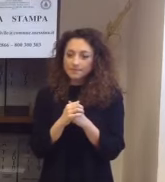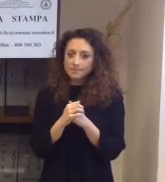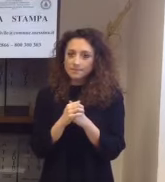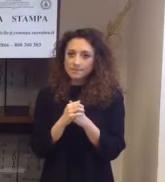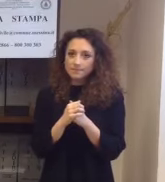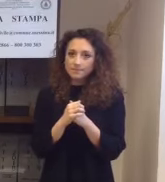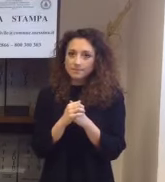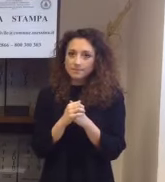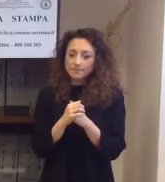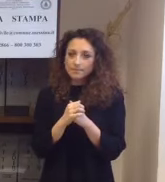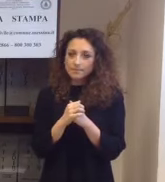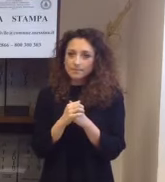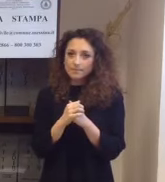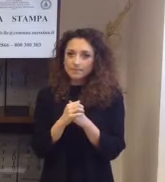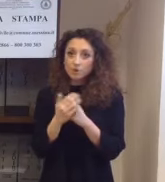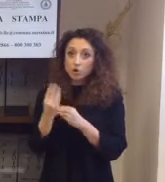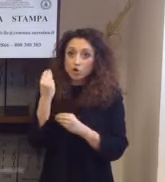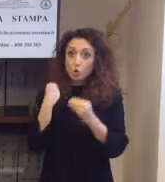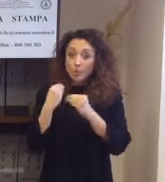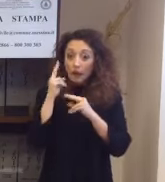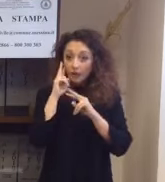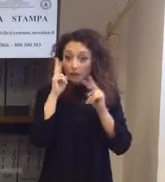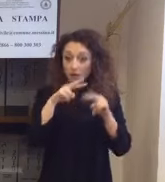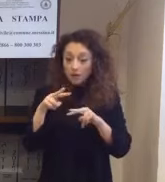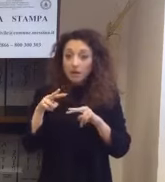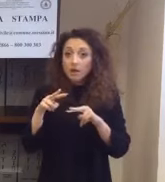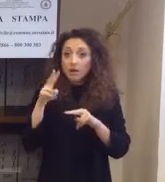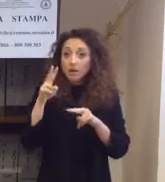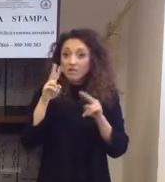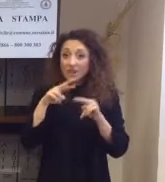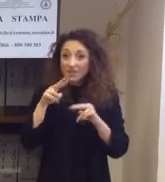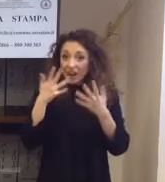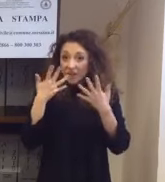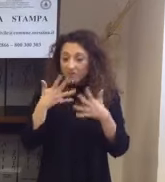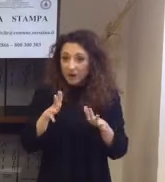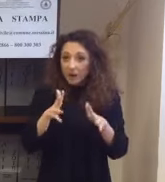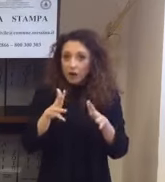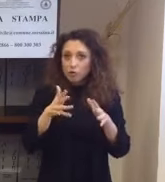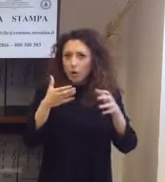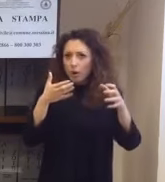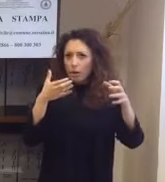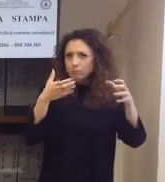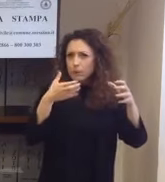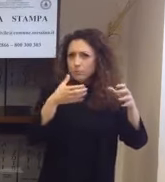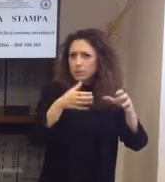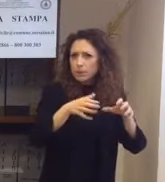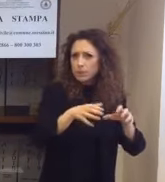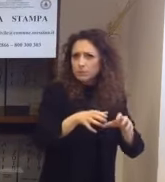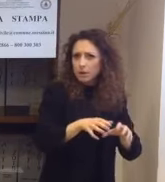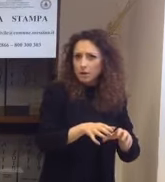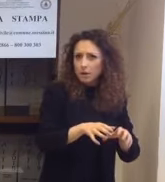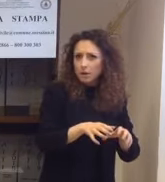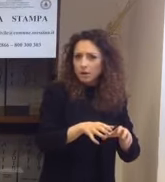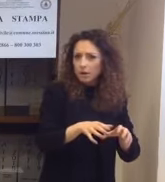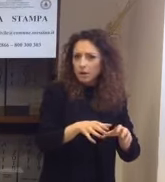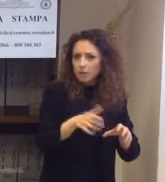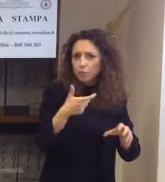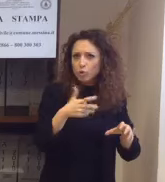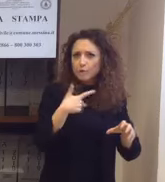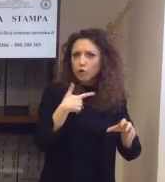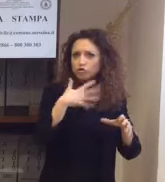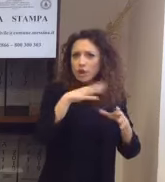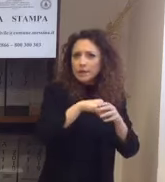Il dato delle domande validate, da quello che vedo, è sceso, perché ci sono le domande